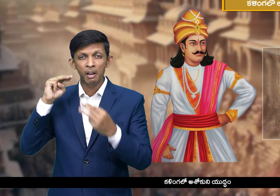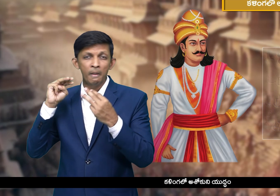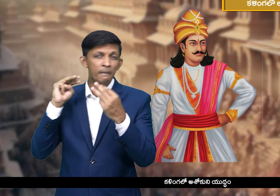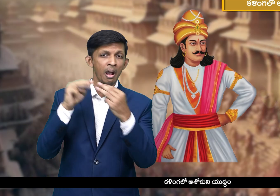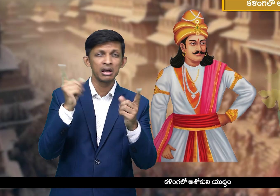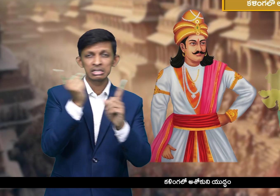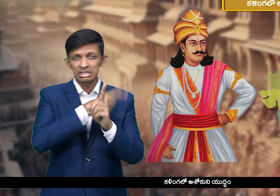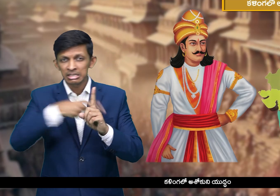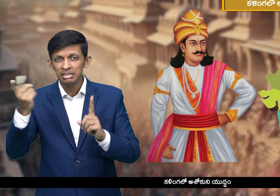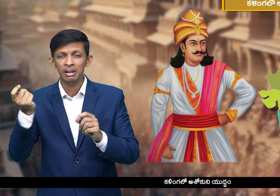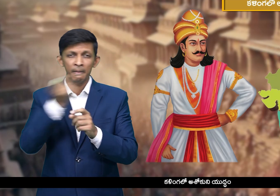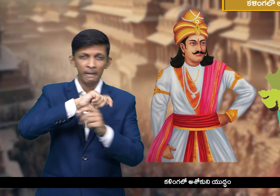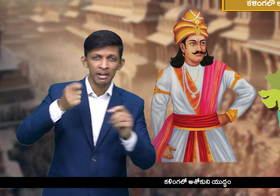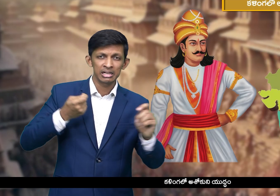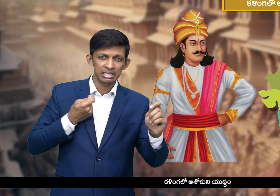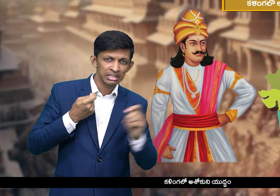కళింగలో అశోకుని యుద్ధం.